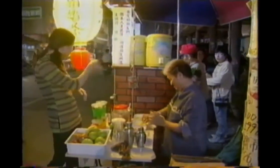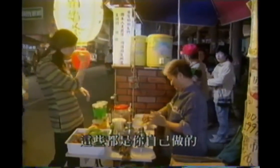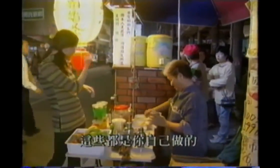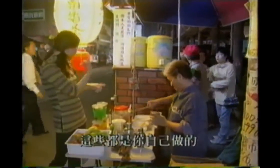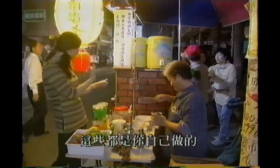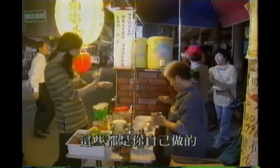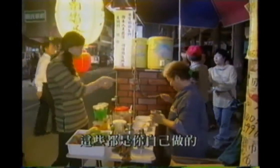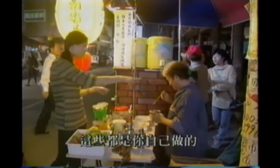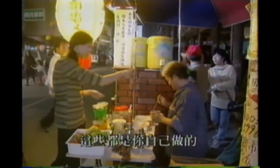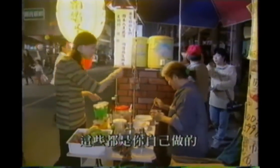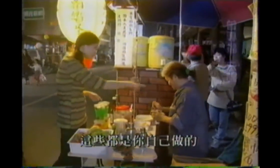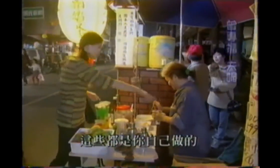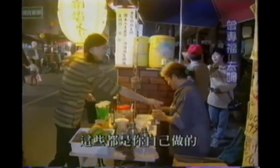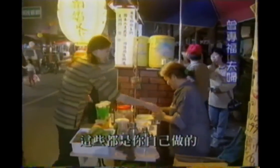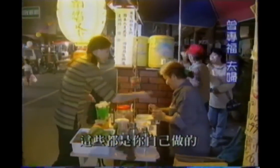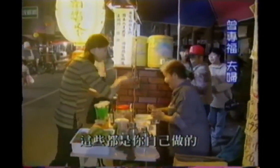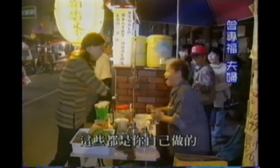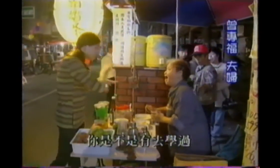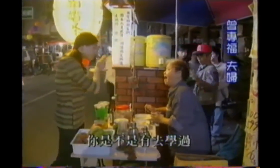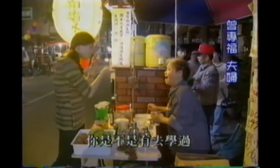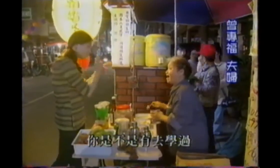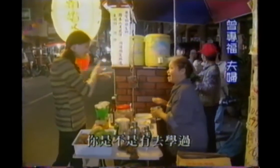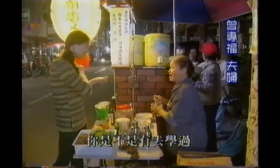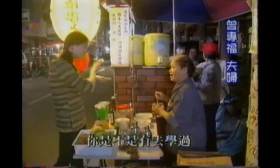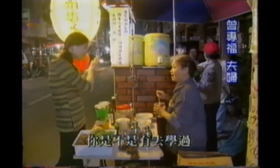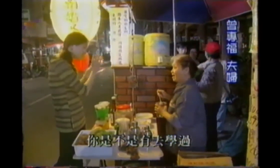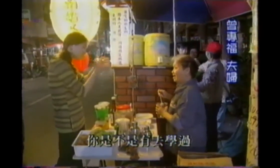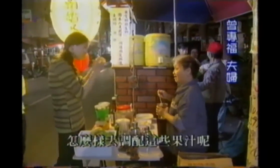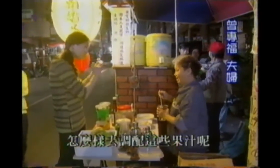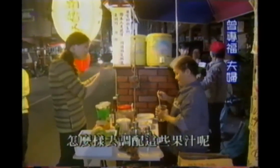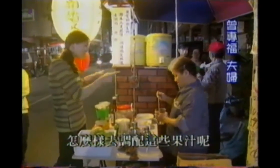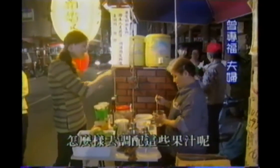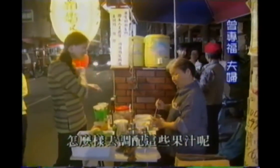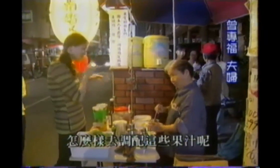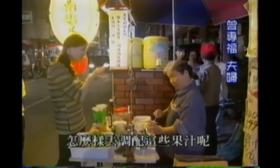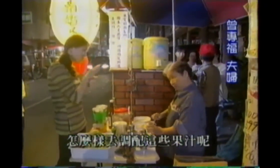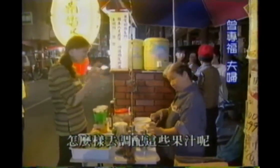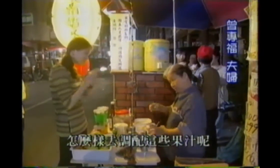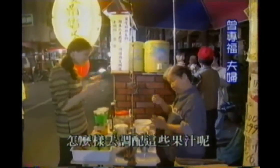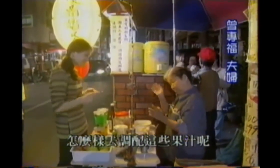这些都是你自己做的，你是不是有去学过怎么样去调配这些果汁呢？